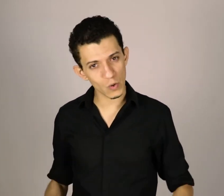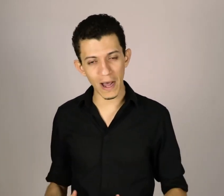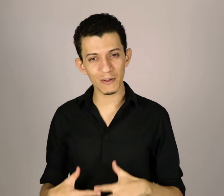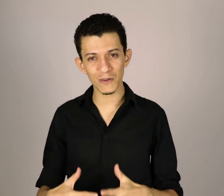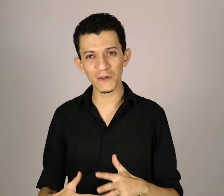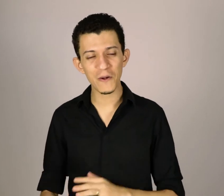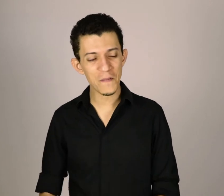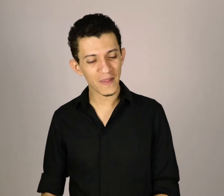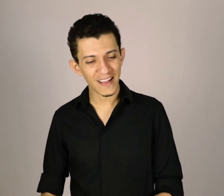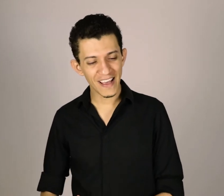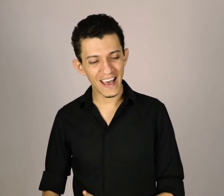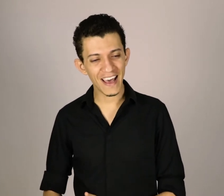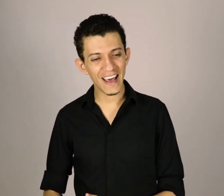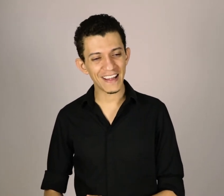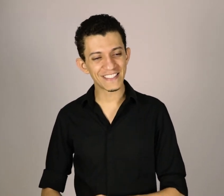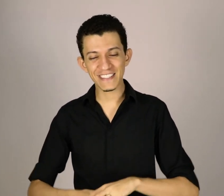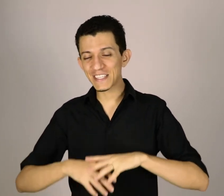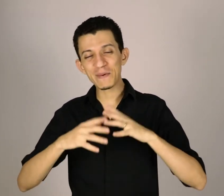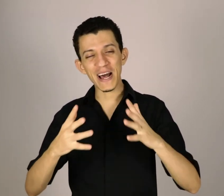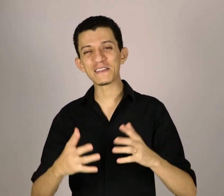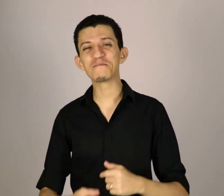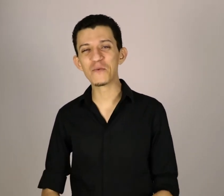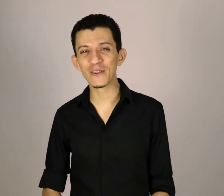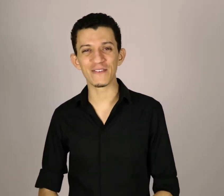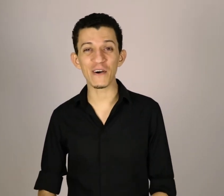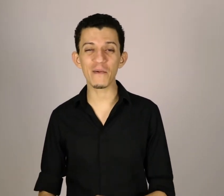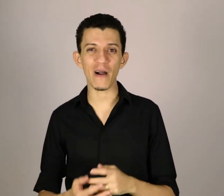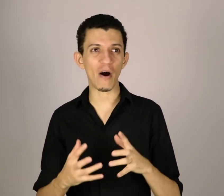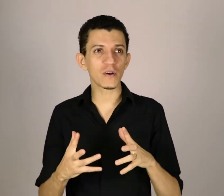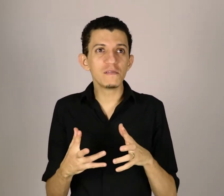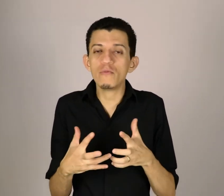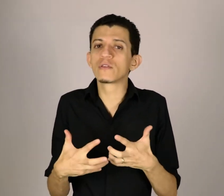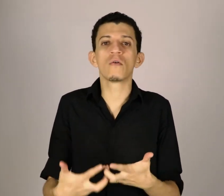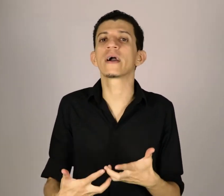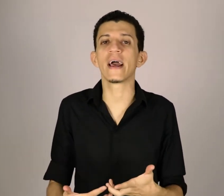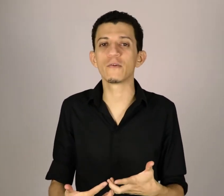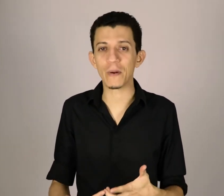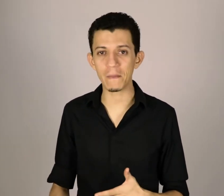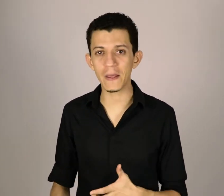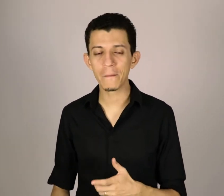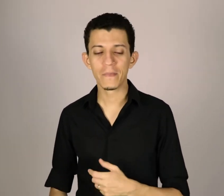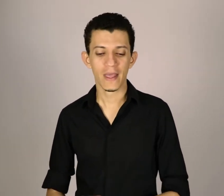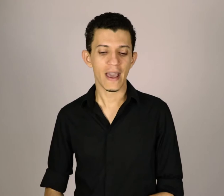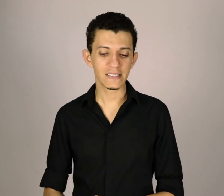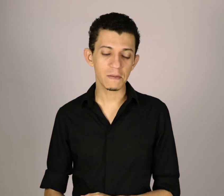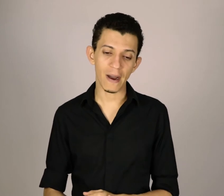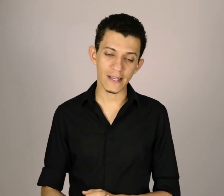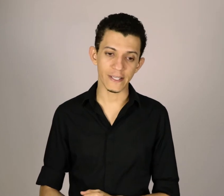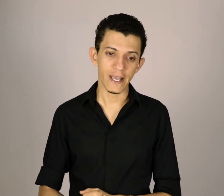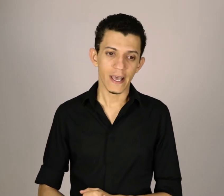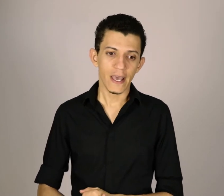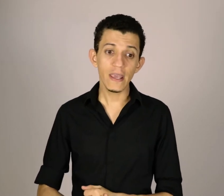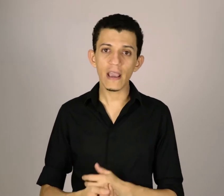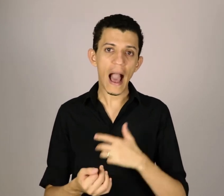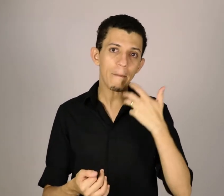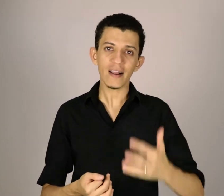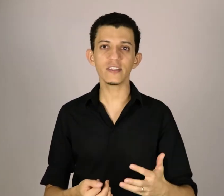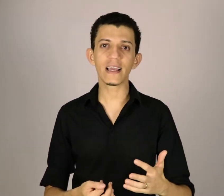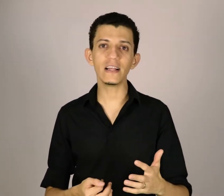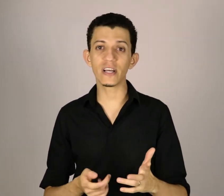suado, tinha transpirado muito. Foi algo assim muito concreto para mim, essa imagem. E a partir daquele dia,